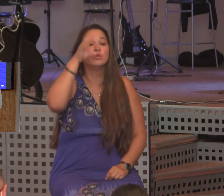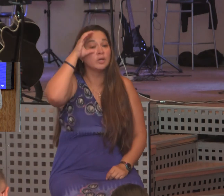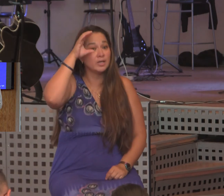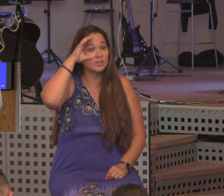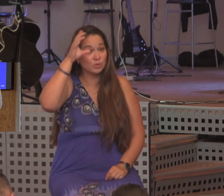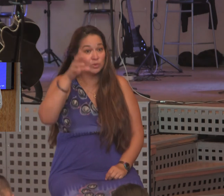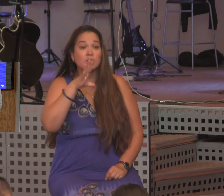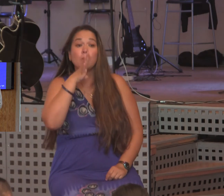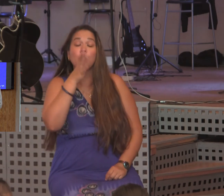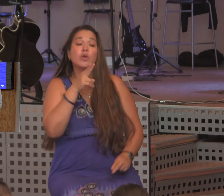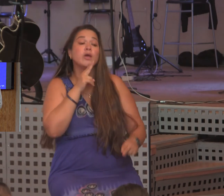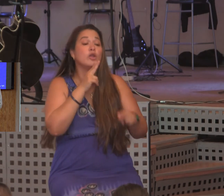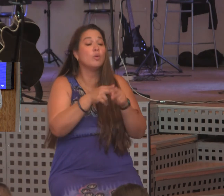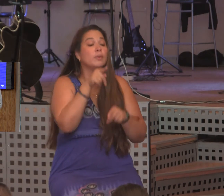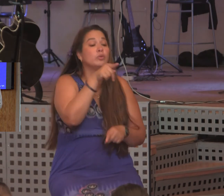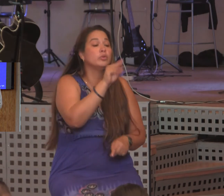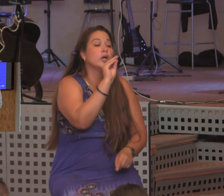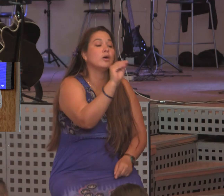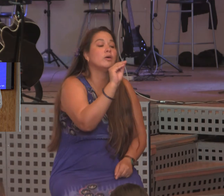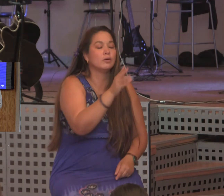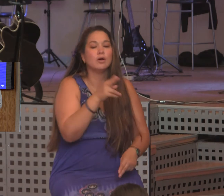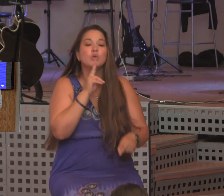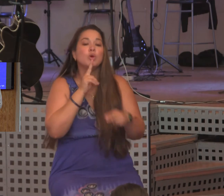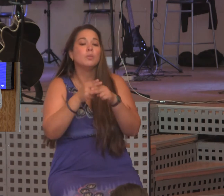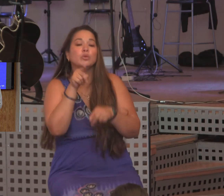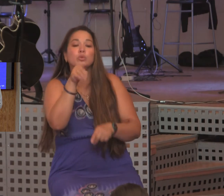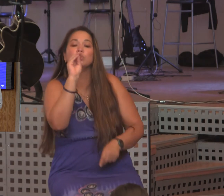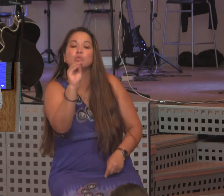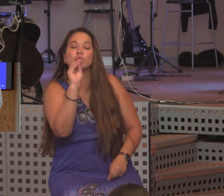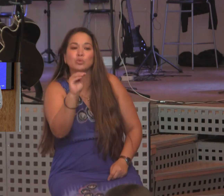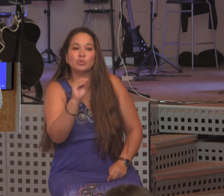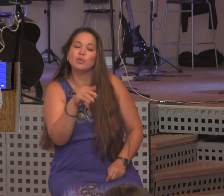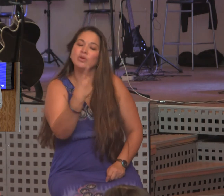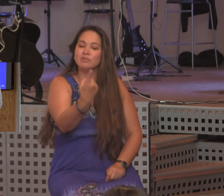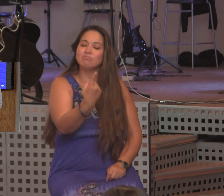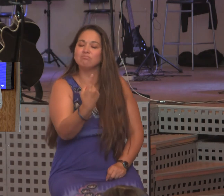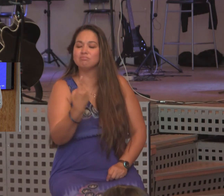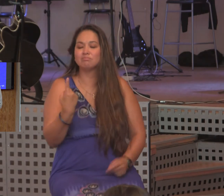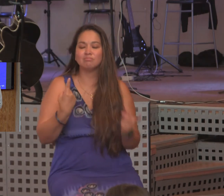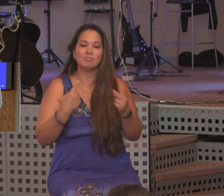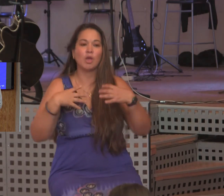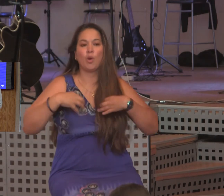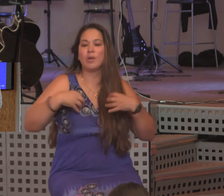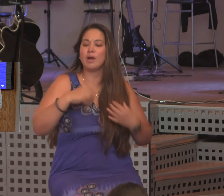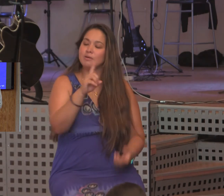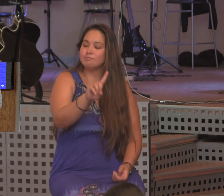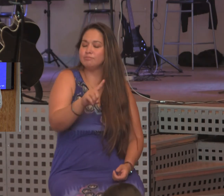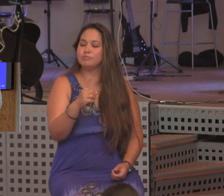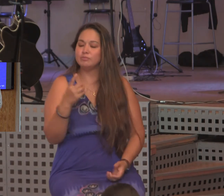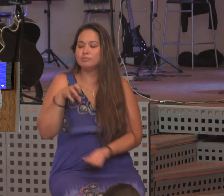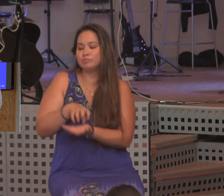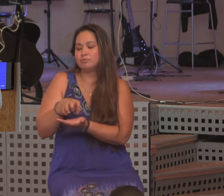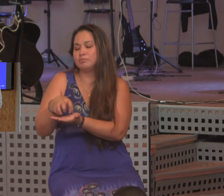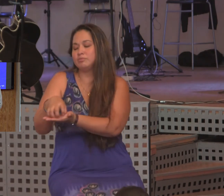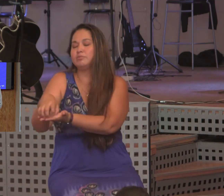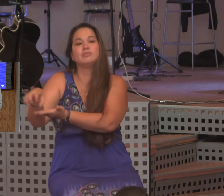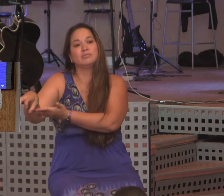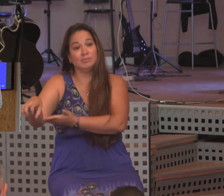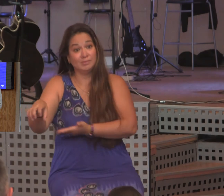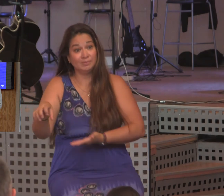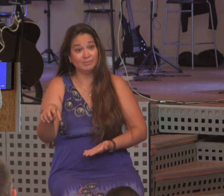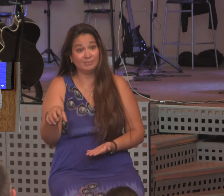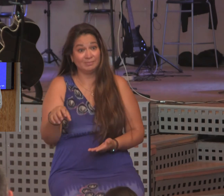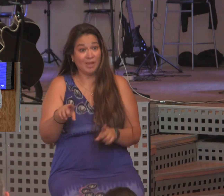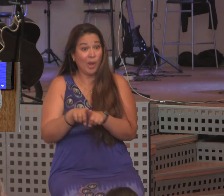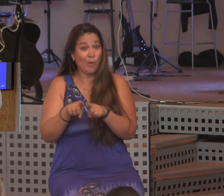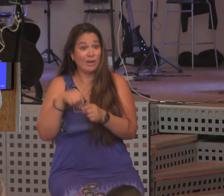saca. Y una vez que ha sacado a todas sus ovejas, va delante de